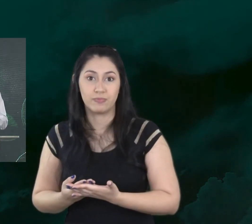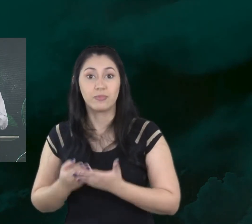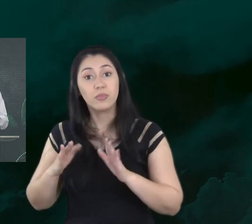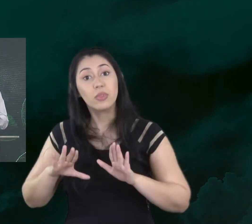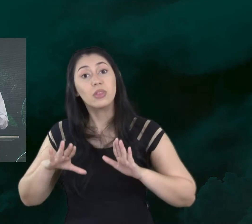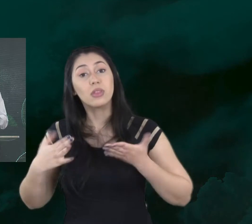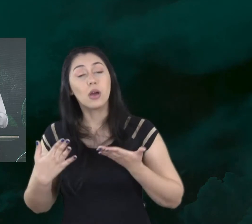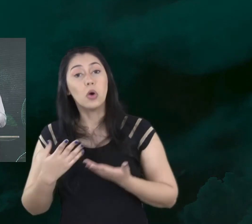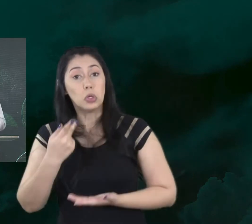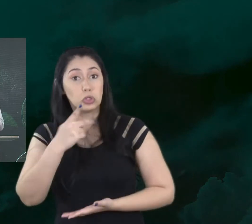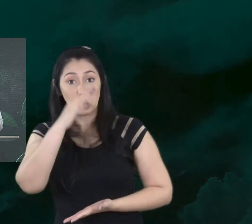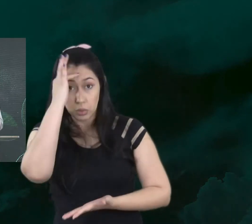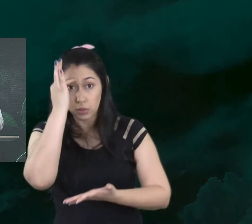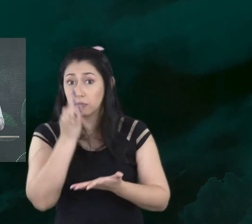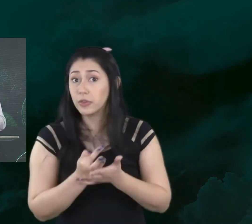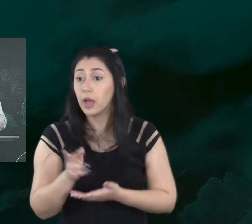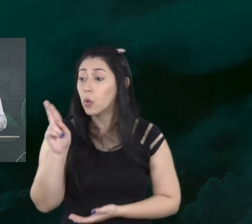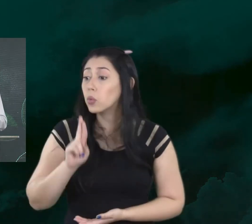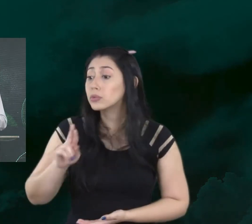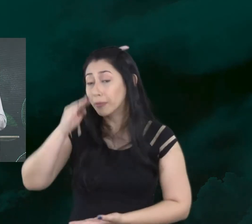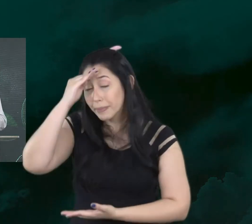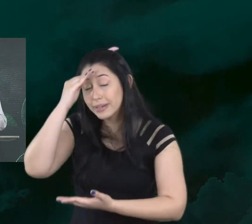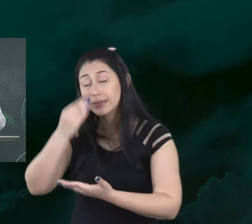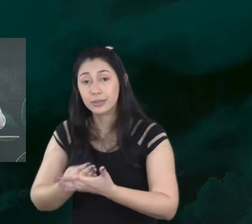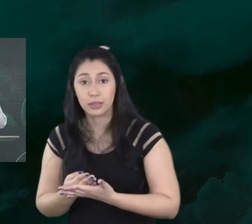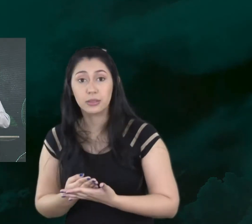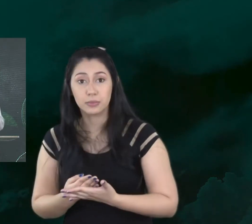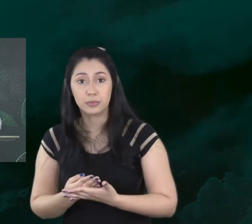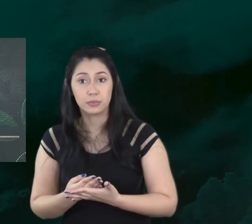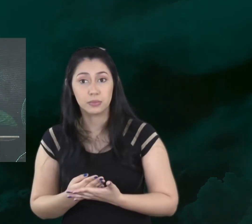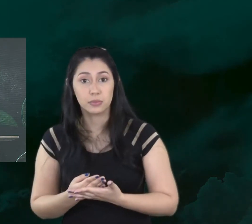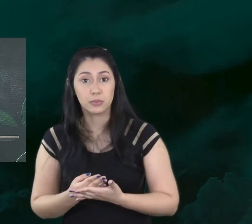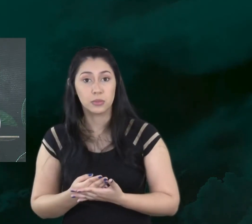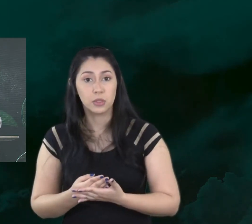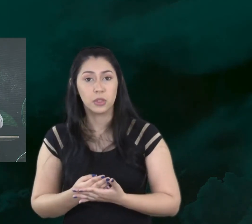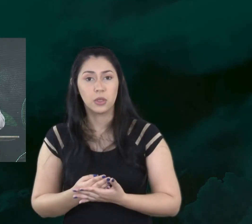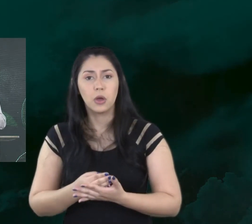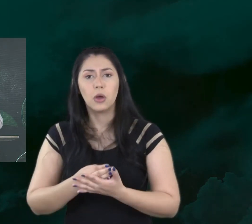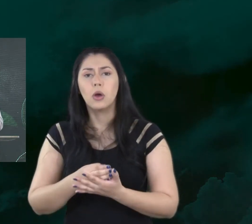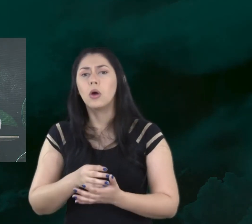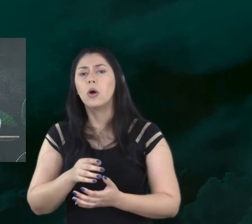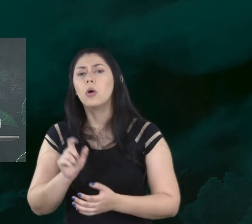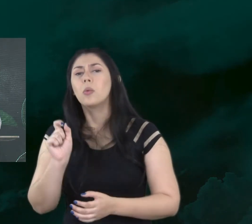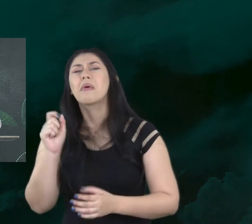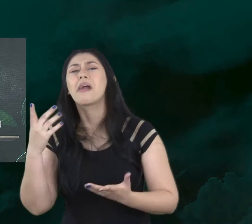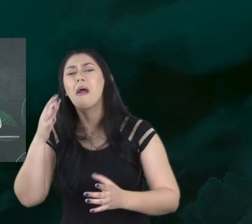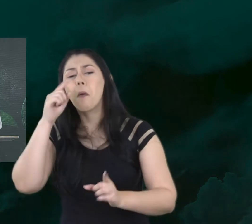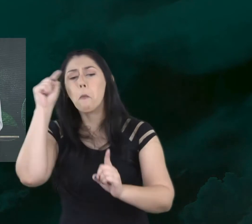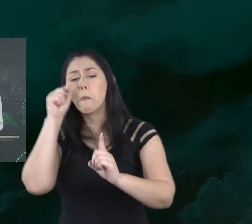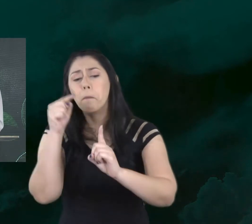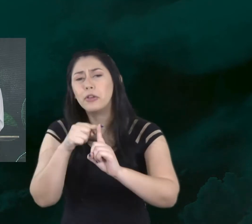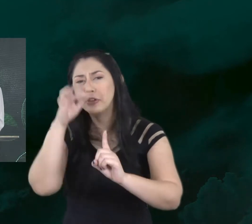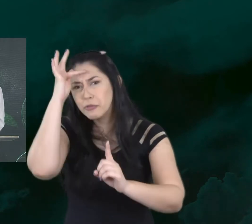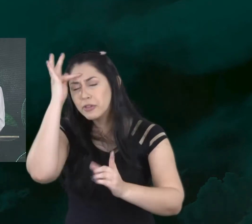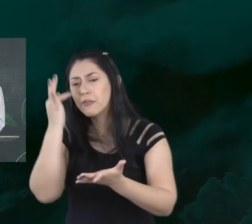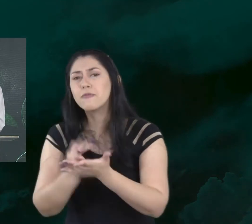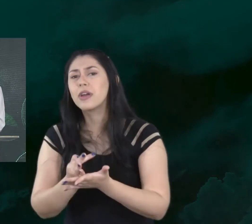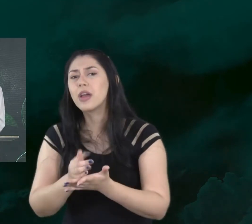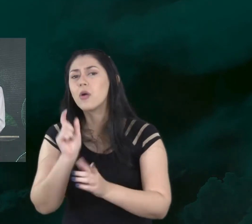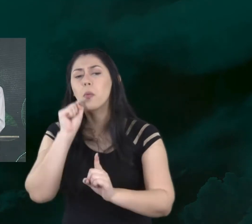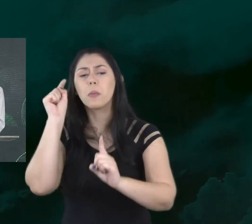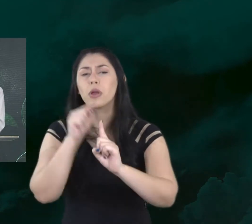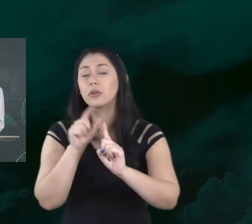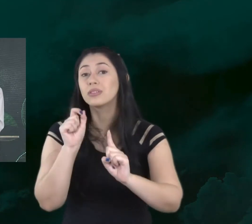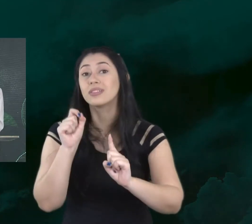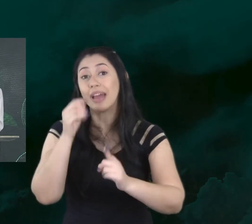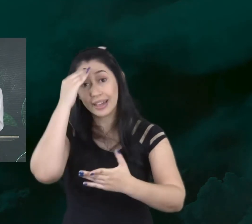é para crer. A sua fé só tem uma utilidade, é crer, né? Então, Deus sempre vai